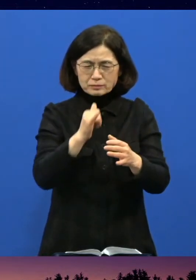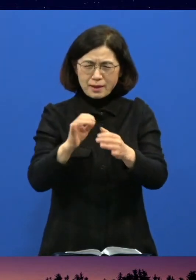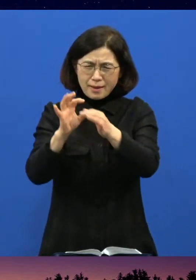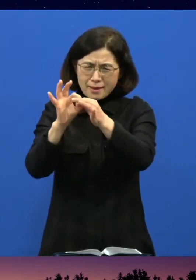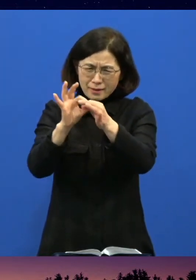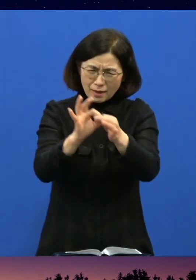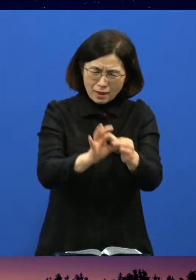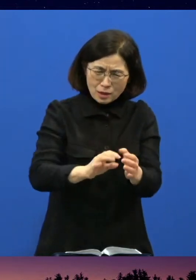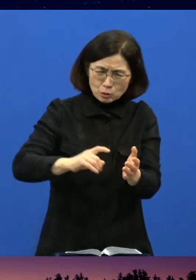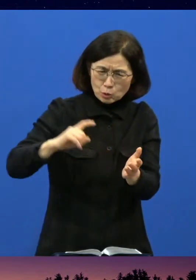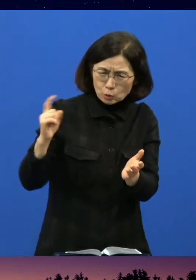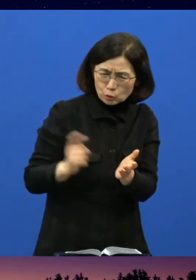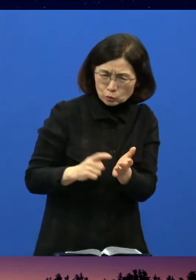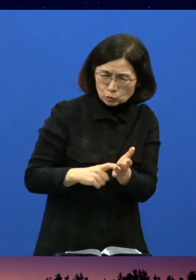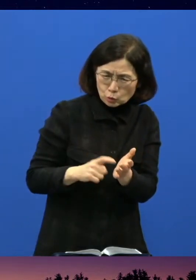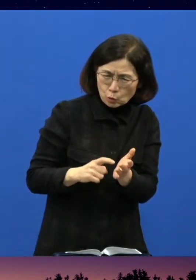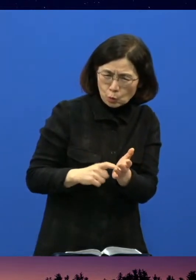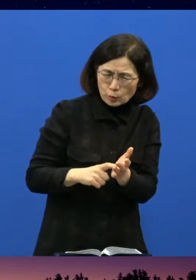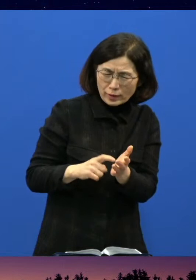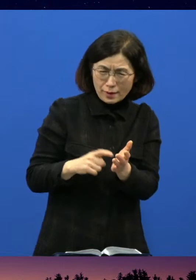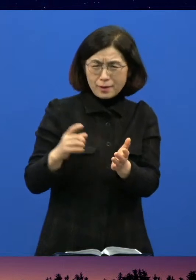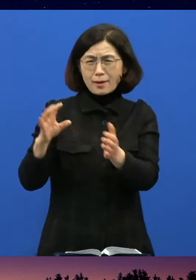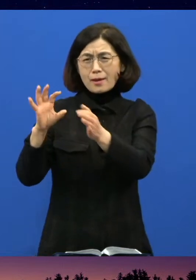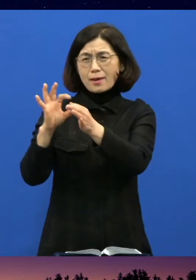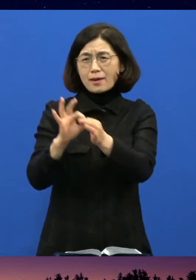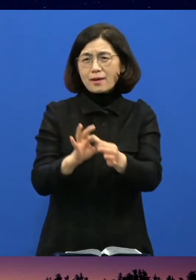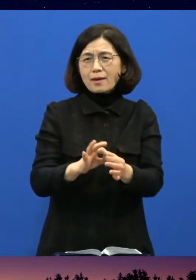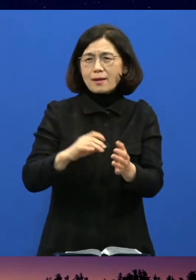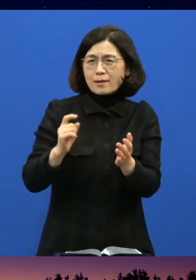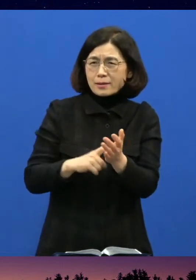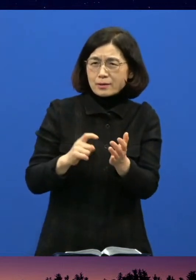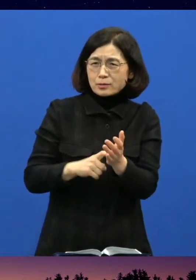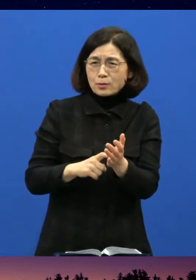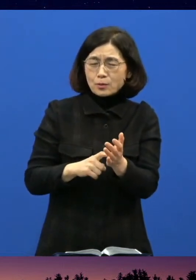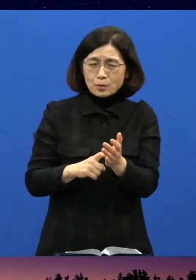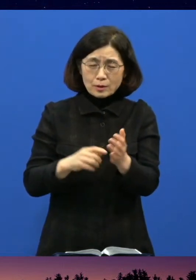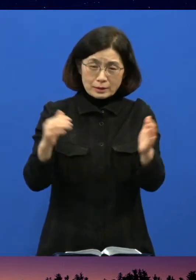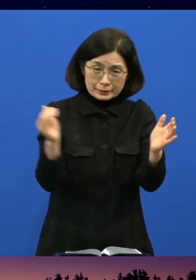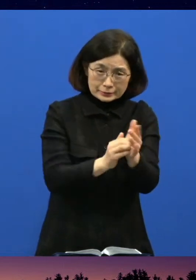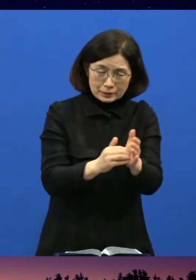막 계속 바꾸고, 계속 끝내고 또 새롭게.